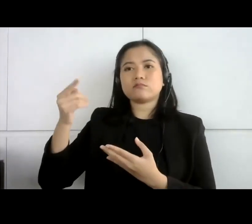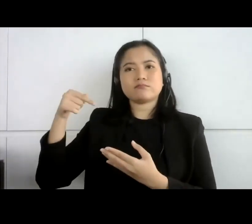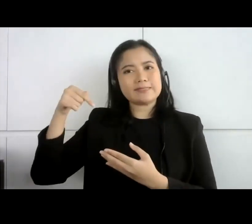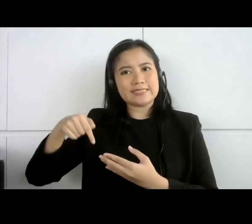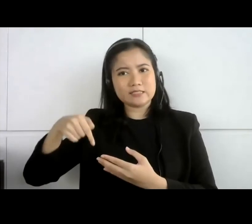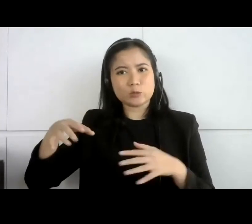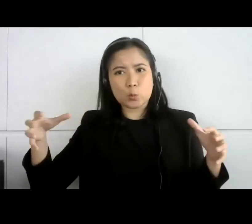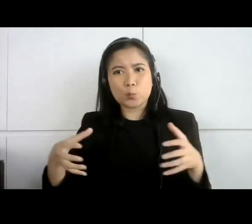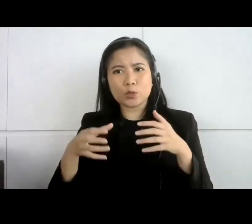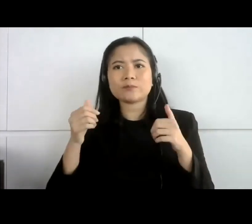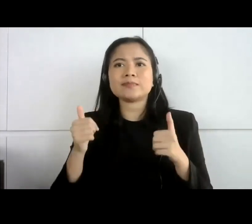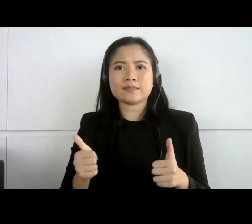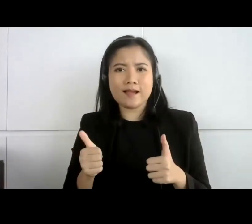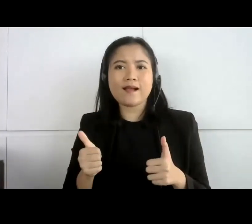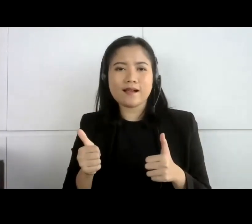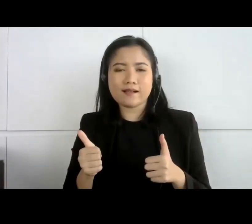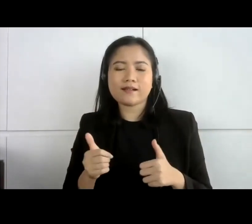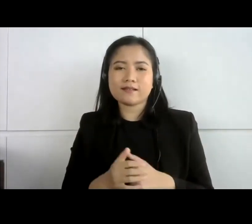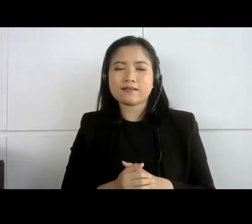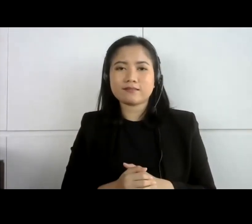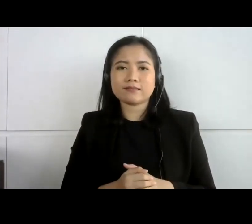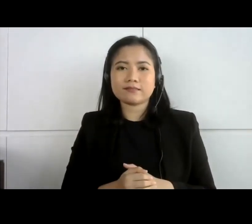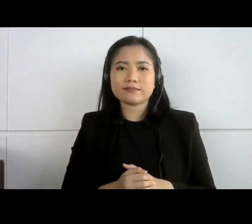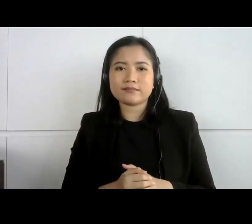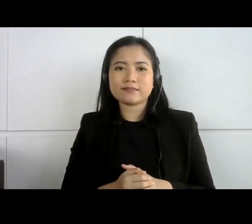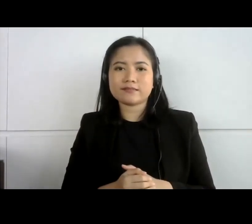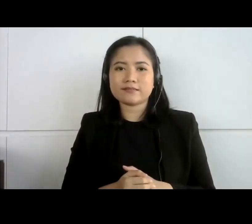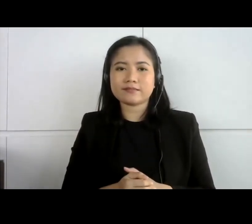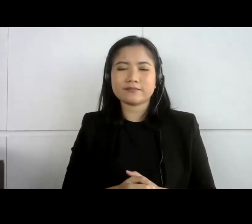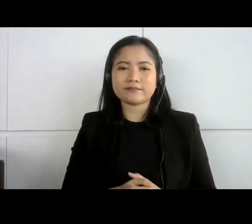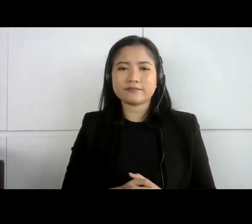ada bersama-sama pada kesempatan yang berbahagia ini.